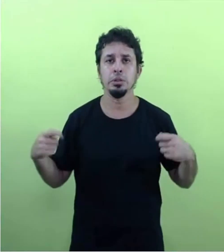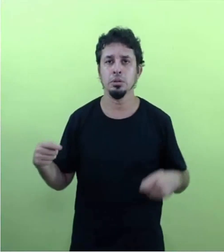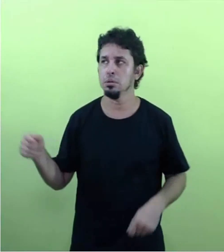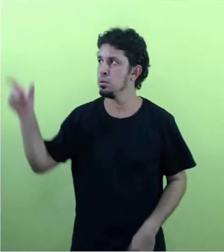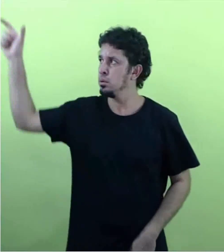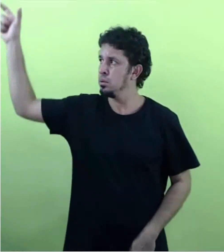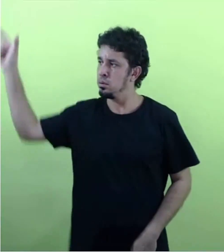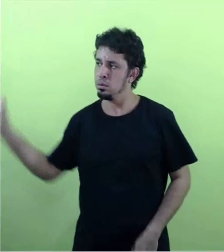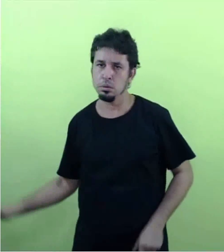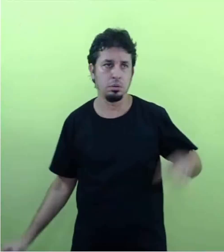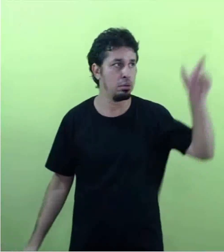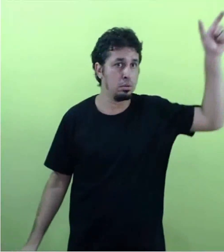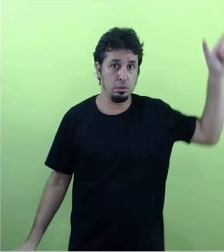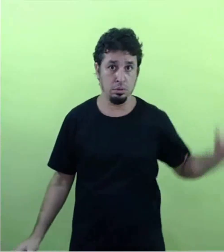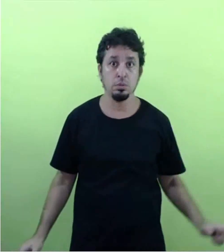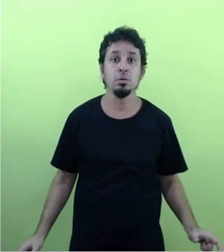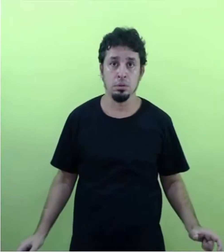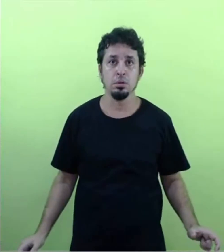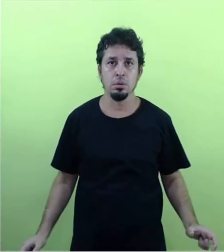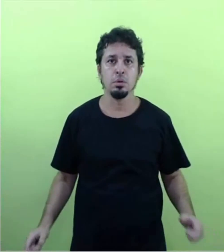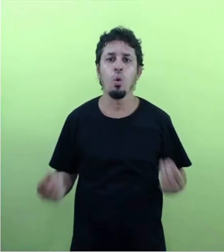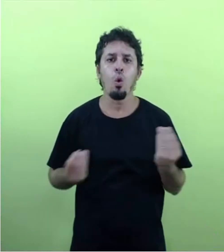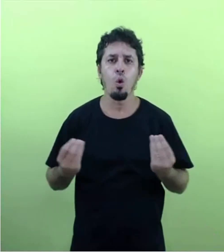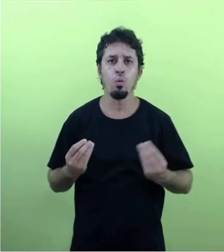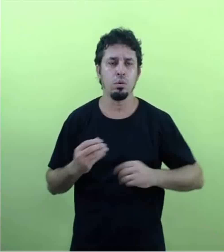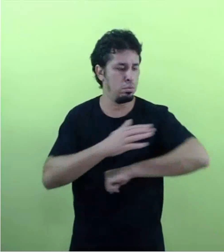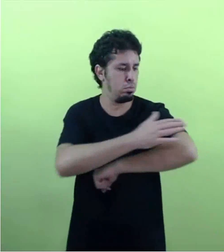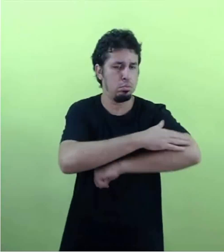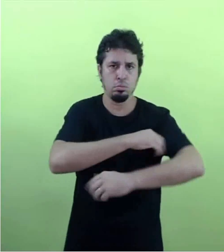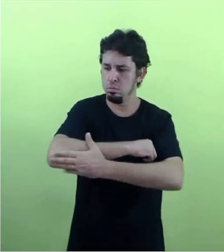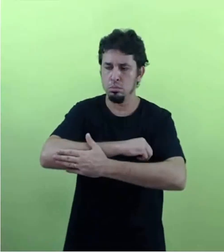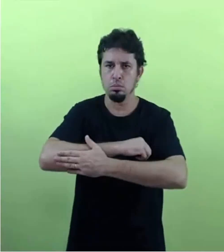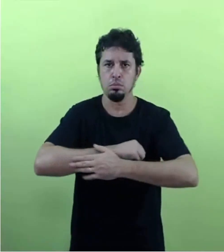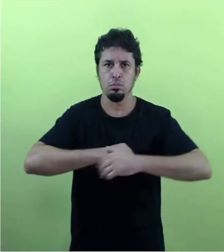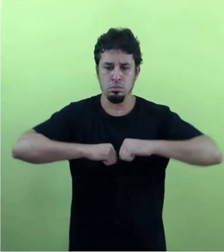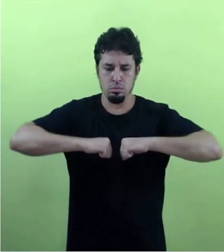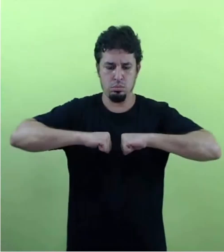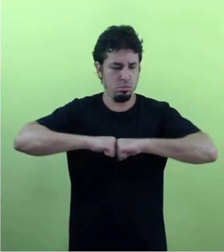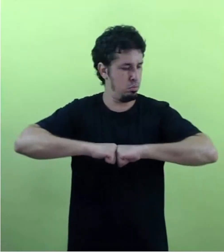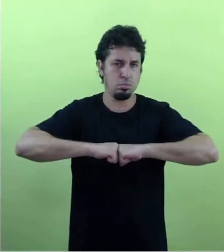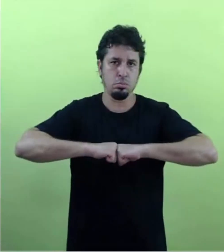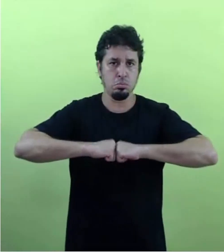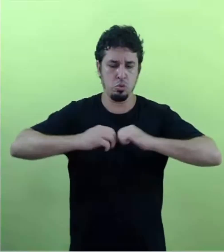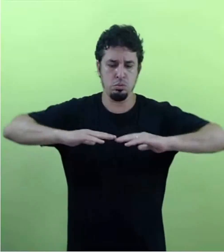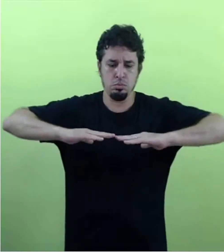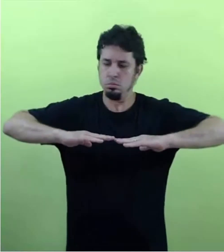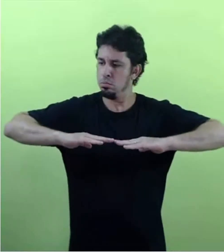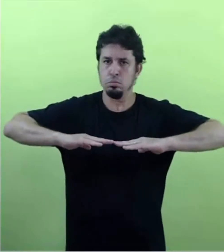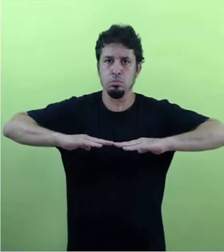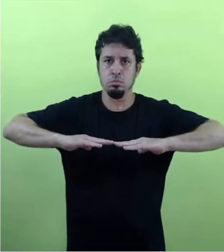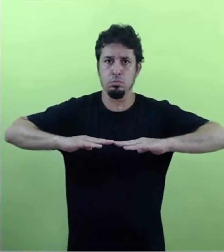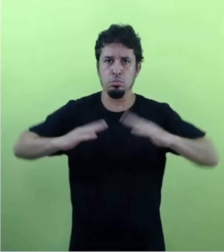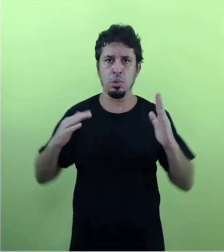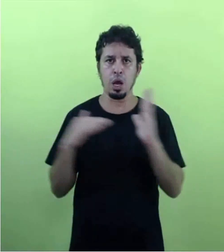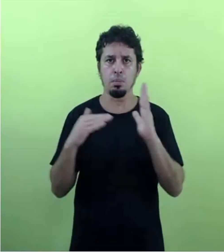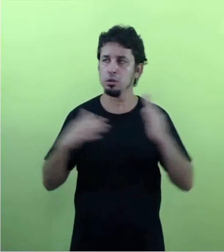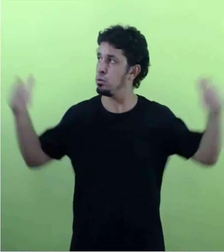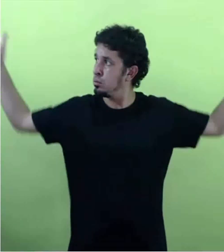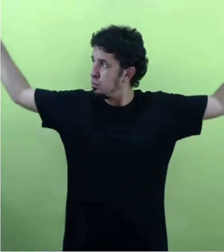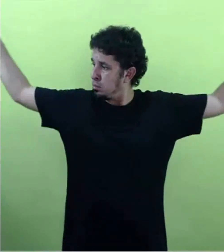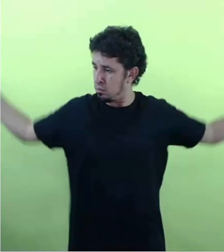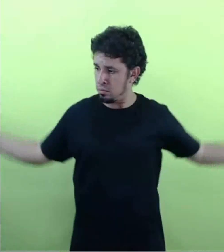quadro dos lados deve seguir a máxima posição dos cotovelos com os dedos médios se tocando à altura do